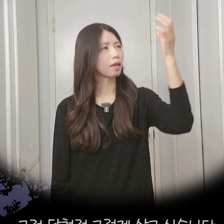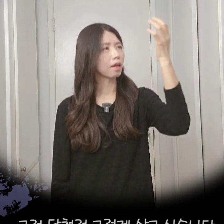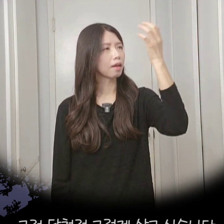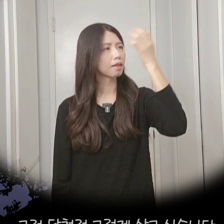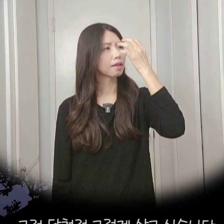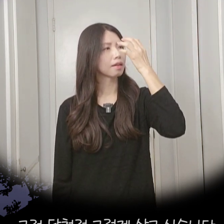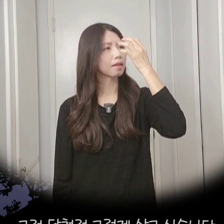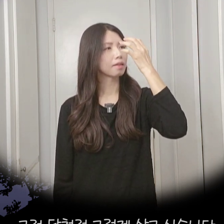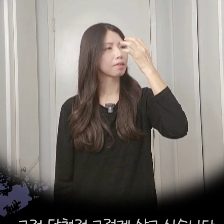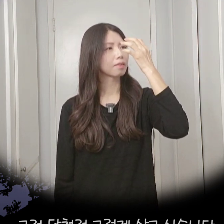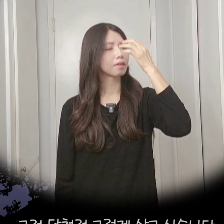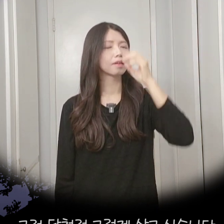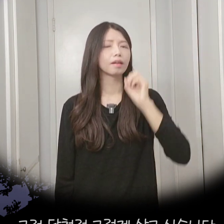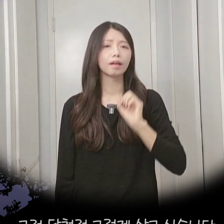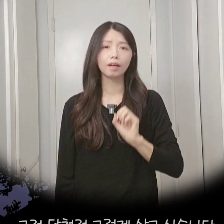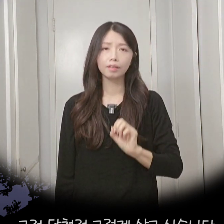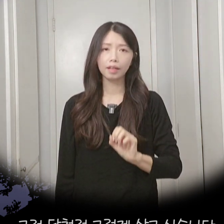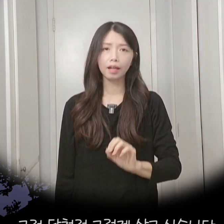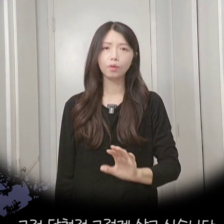그렇게